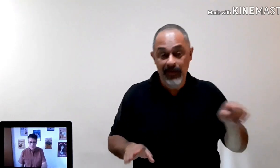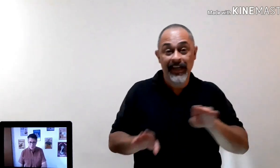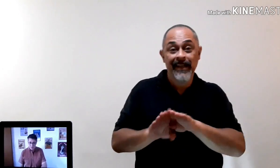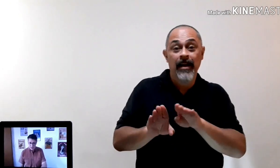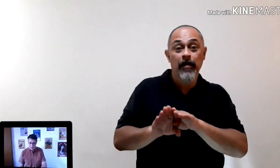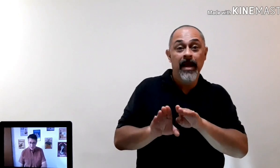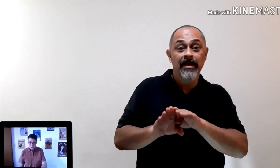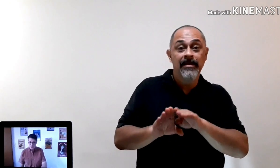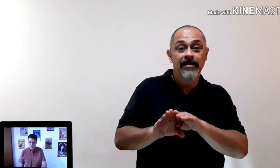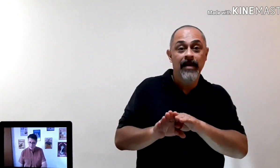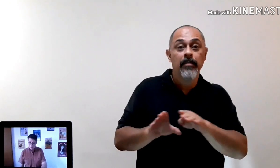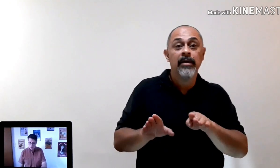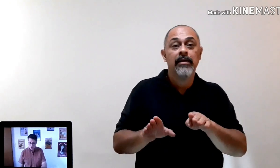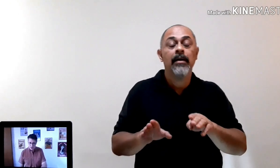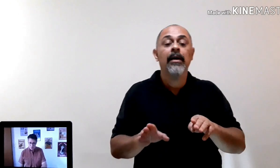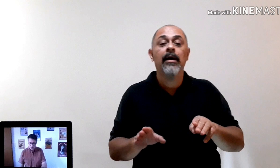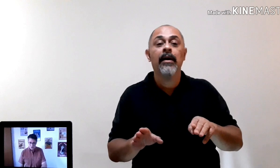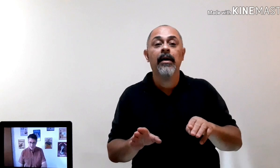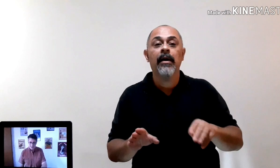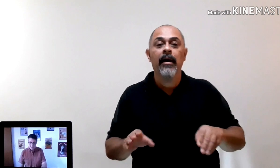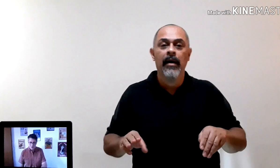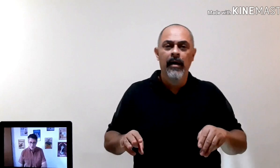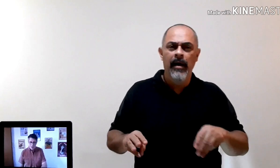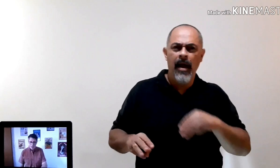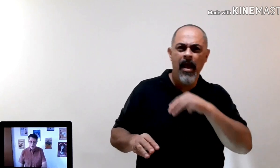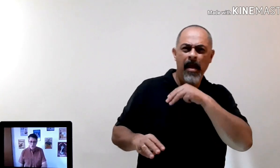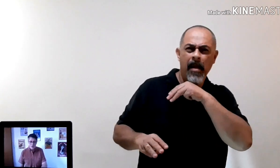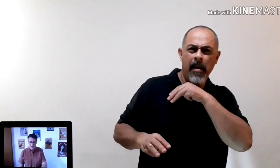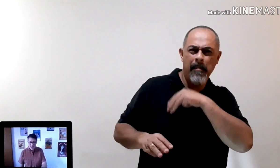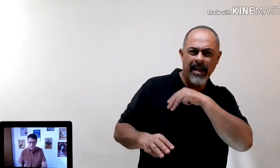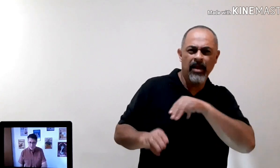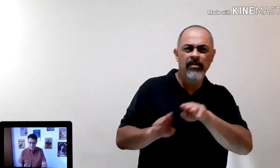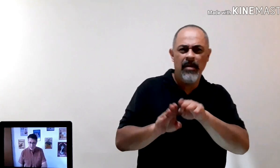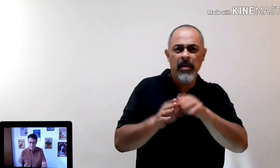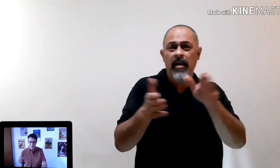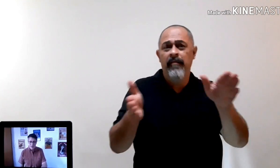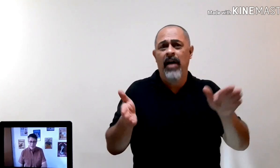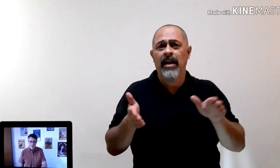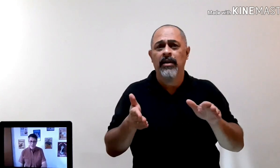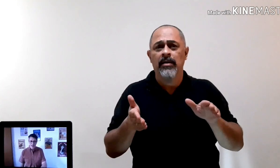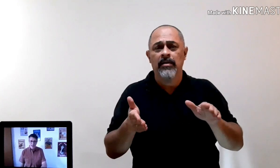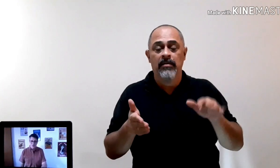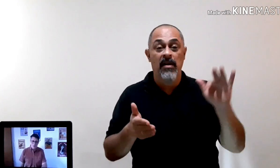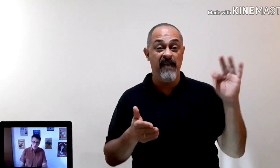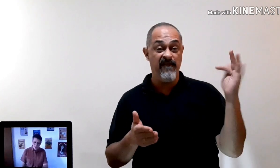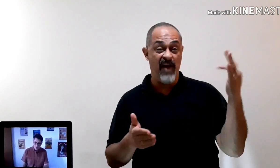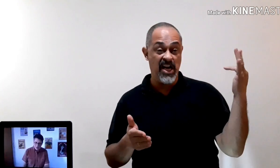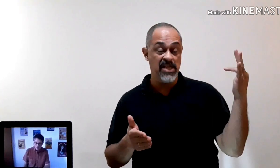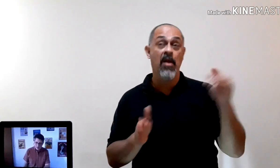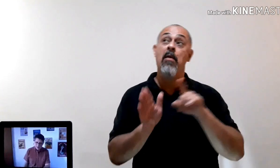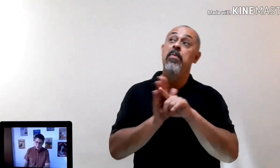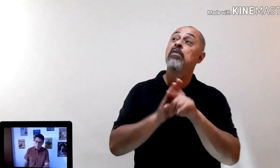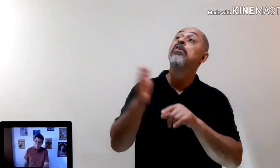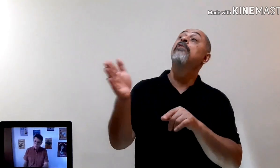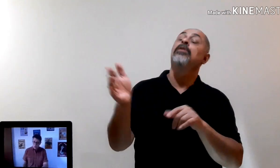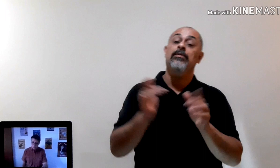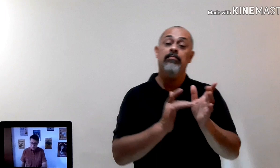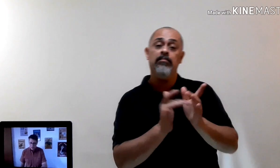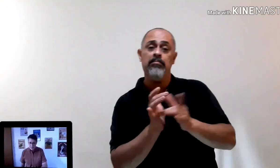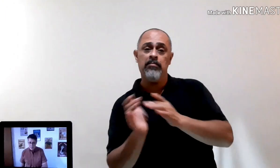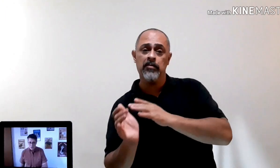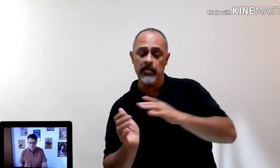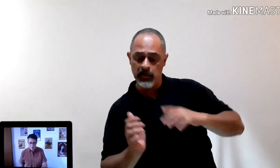Jesus vai responder, quando está sendo questionado pelos fariseus, que autoridade ele tem, né? E ele responde com